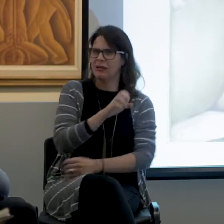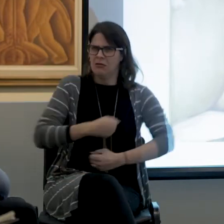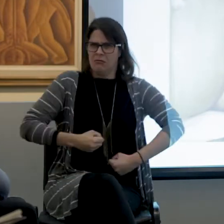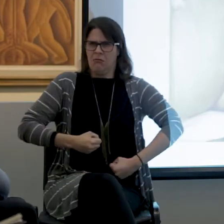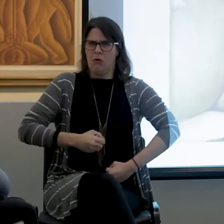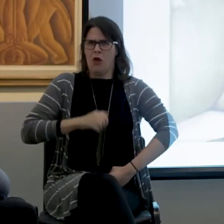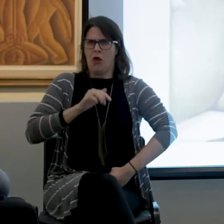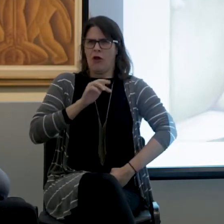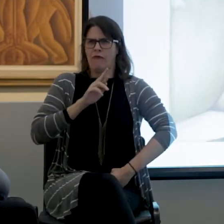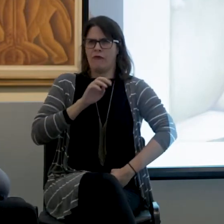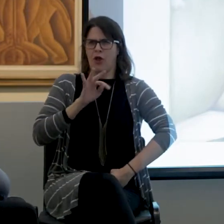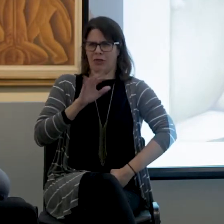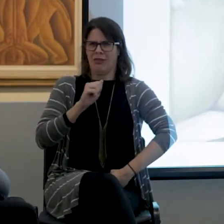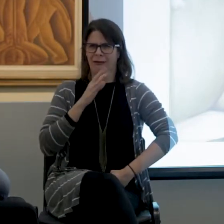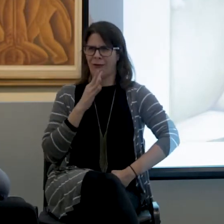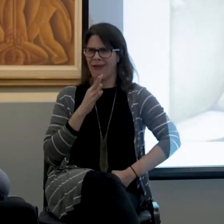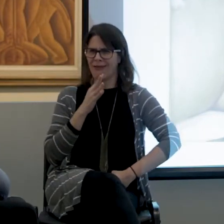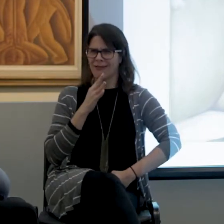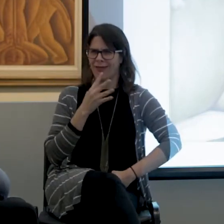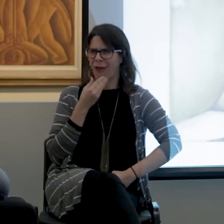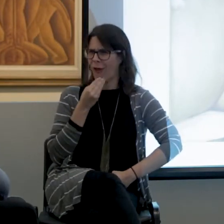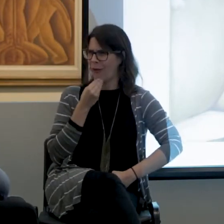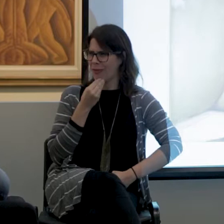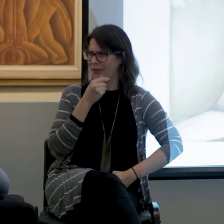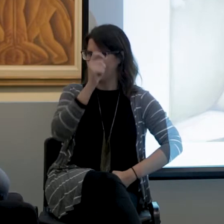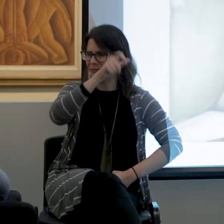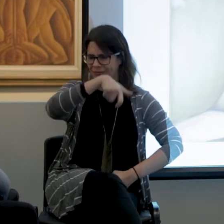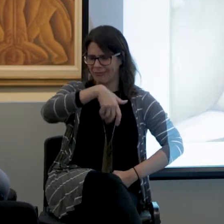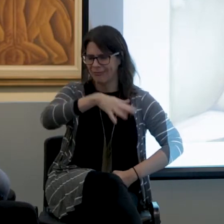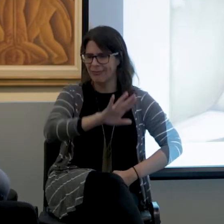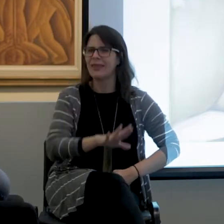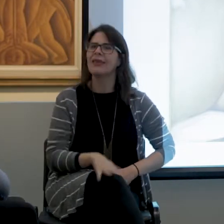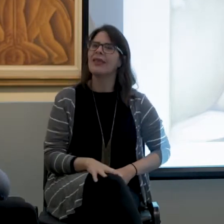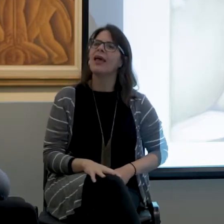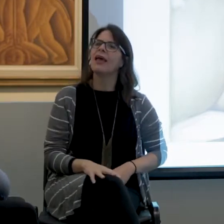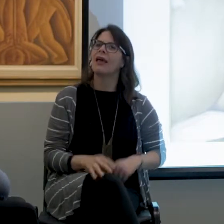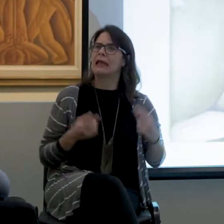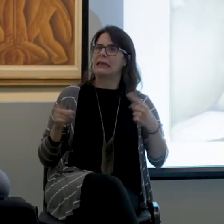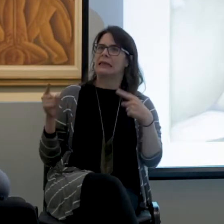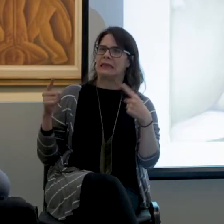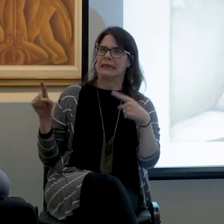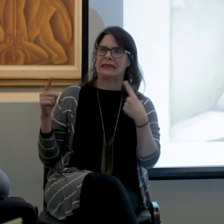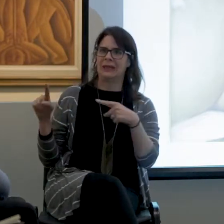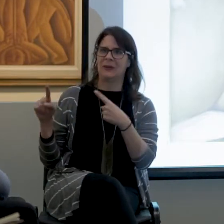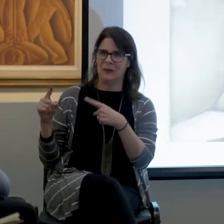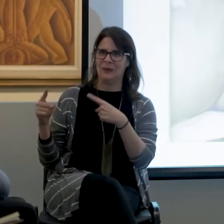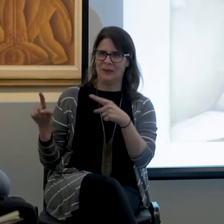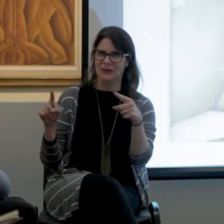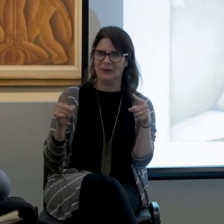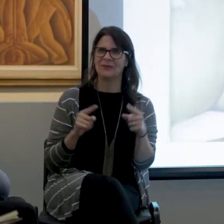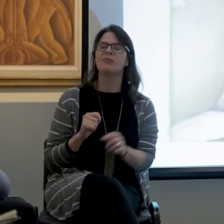contrário. Convida a um reconhecimento da